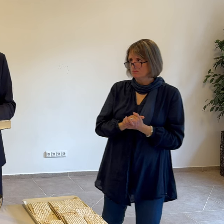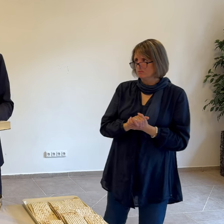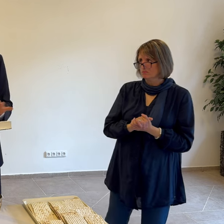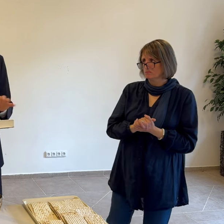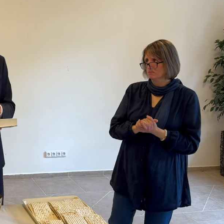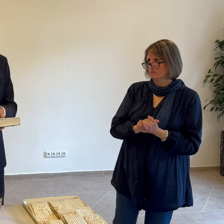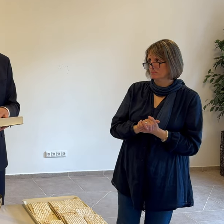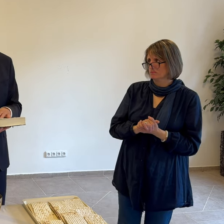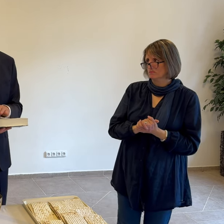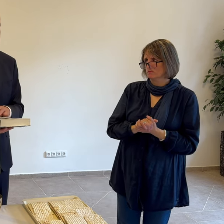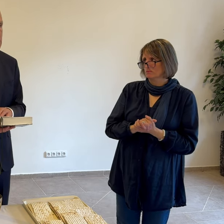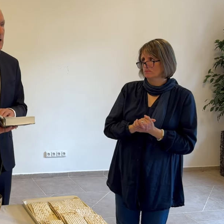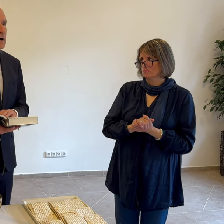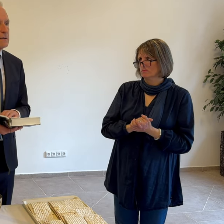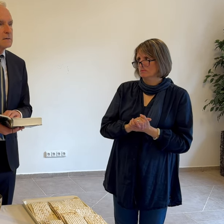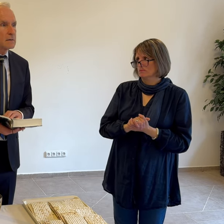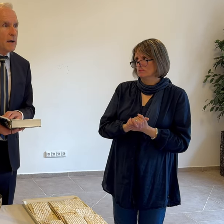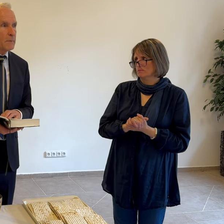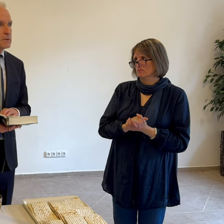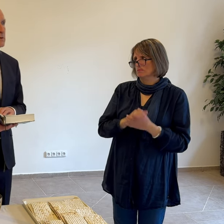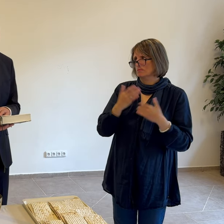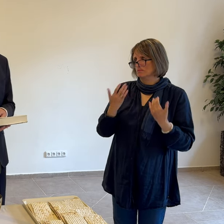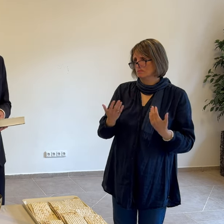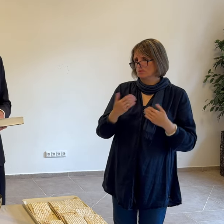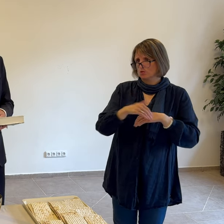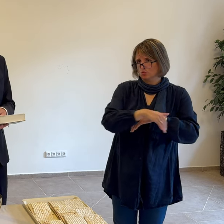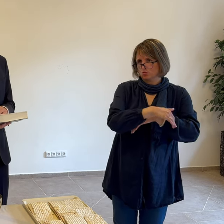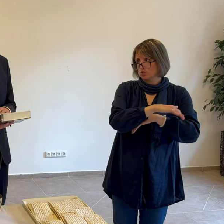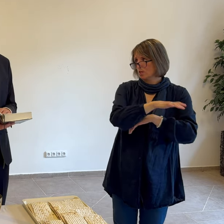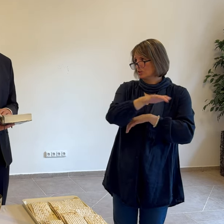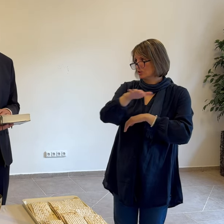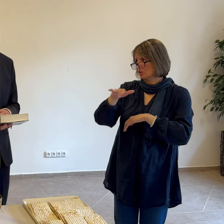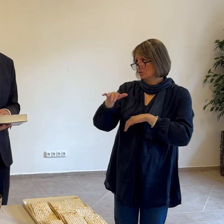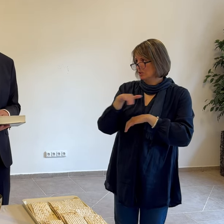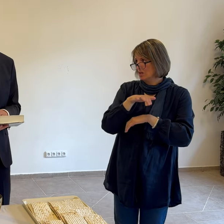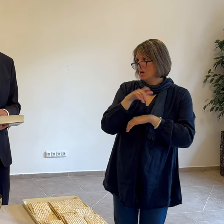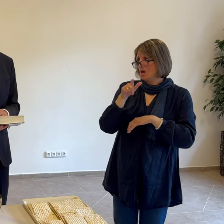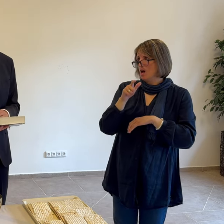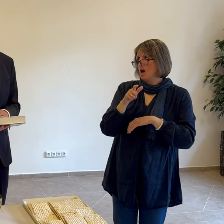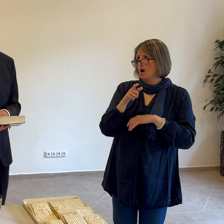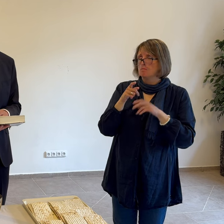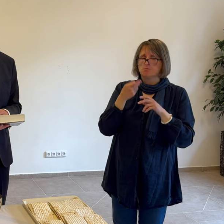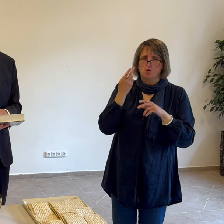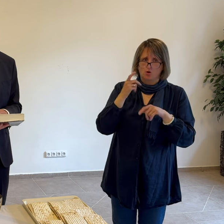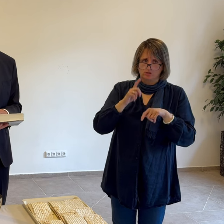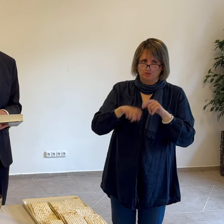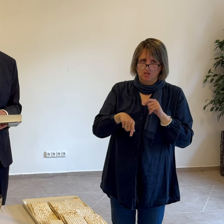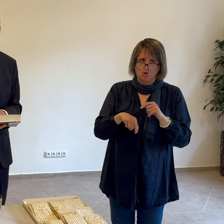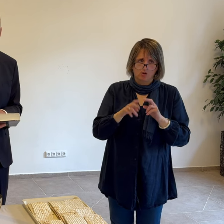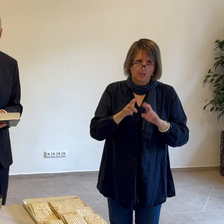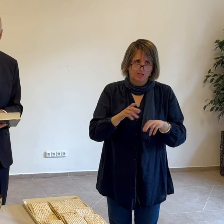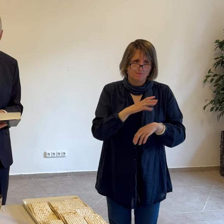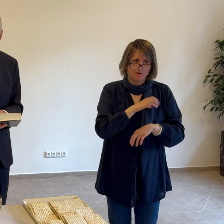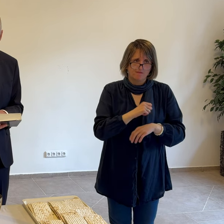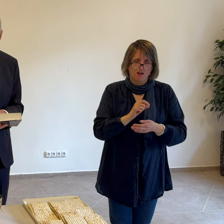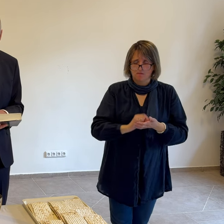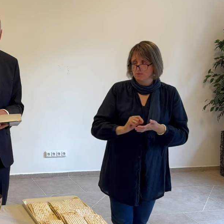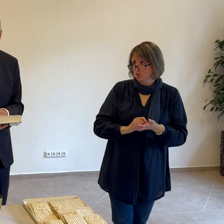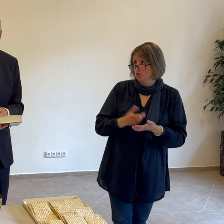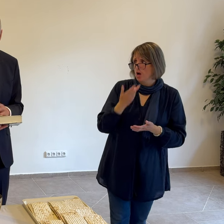Bylo to v korintu a apoštol Pavel vzpomíná ještě dobu jak učedníci měli večeře